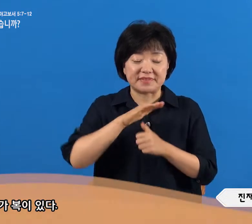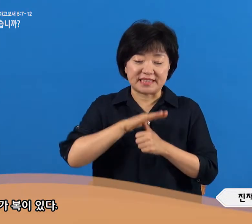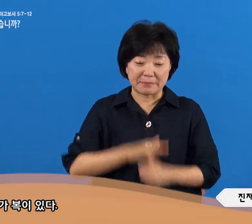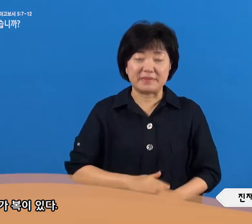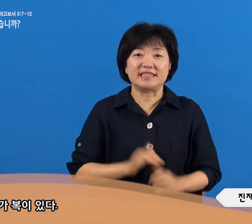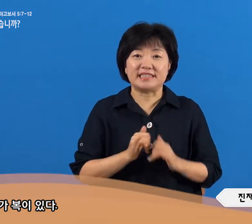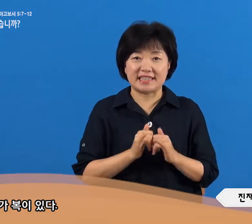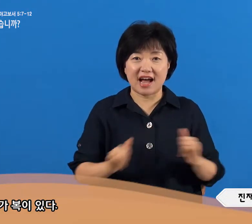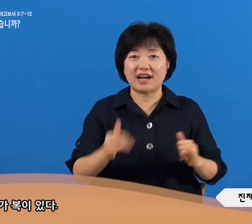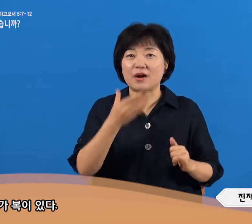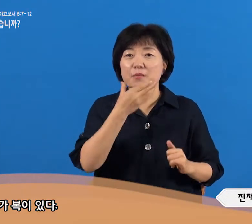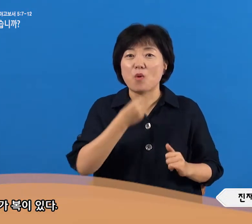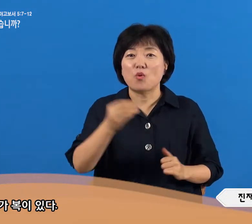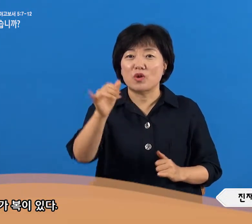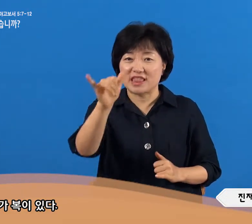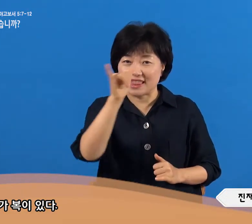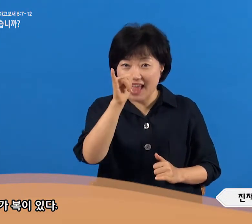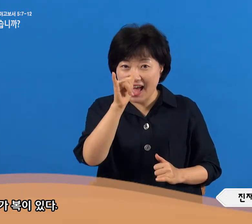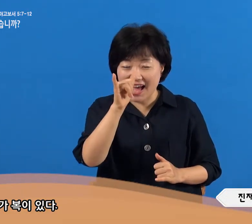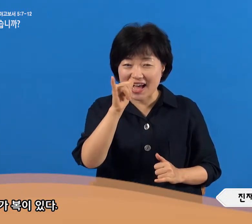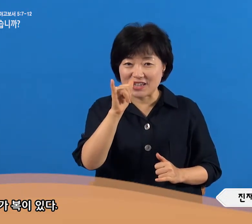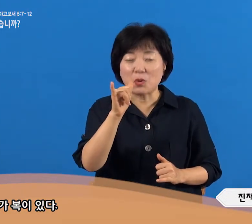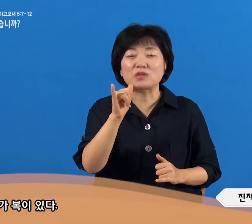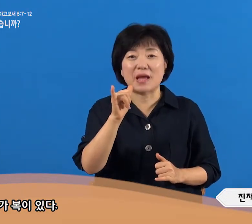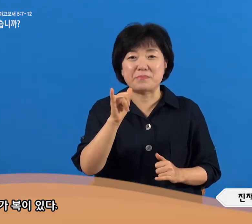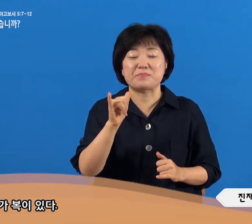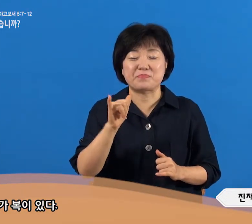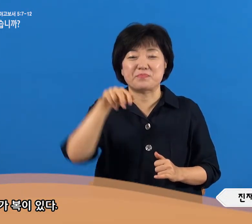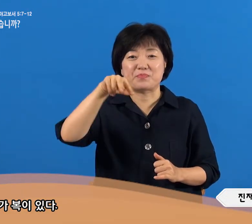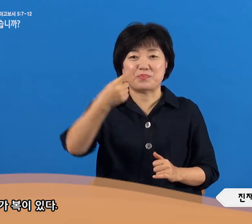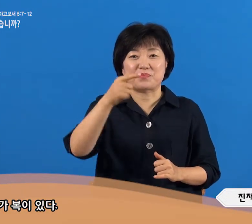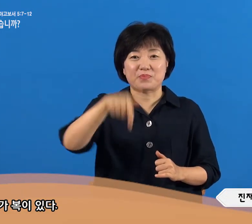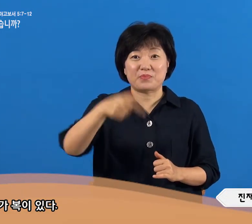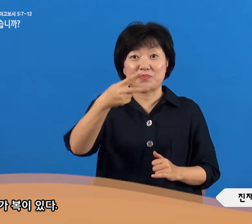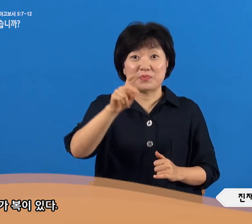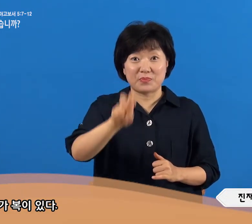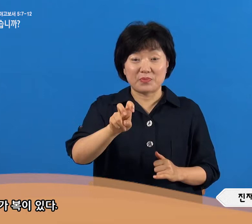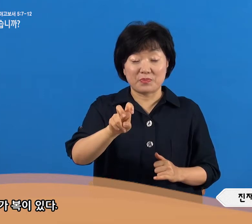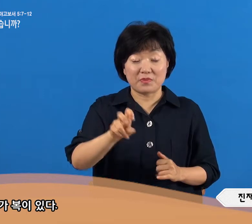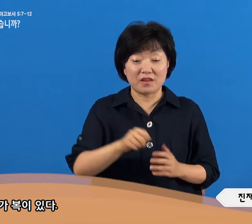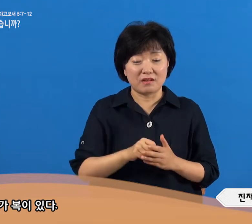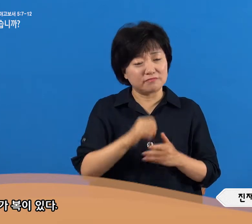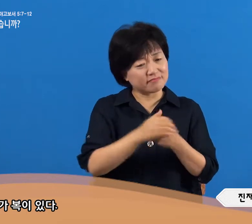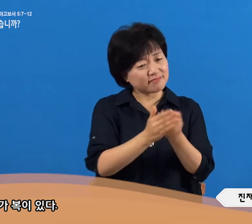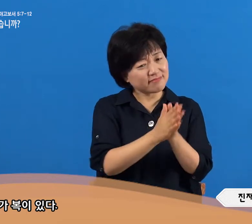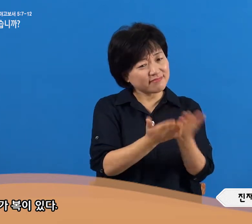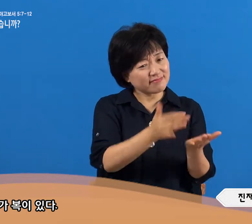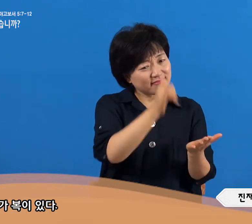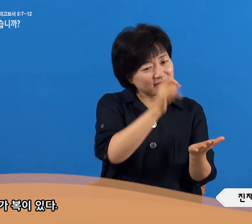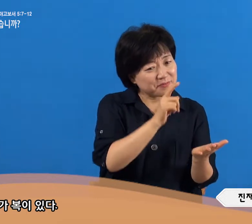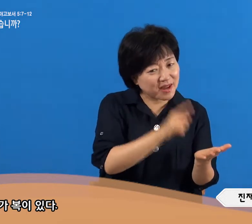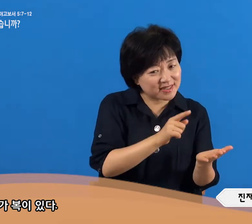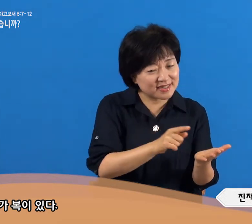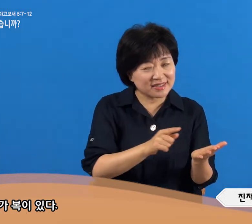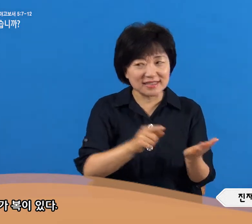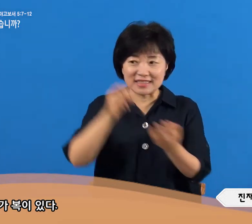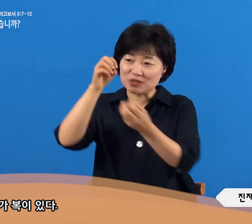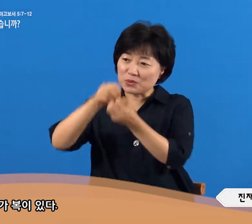참는 자가 복이 있다. 우리 속담인지 성경에 나와 있는 말인지 많은